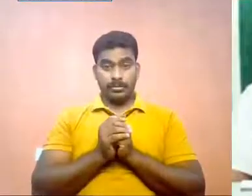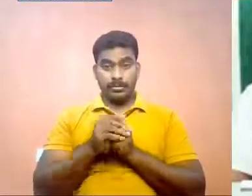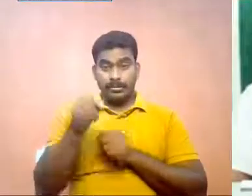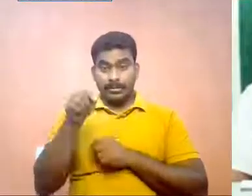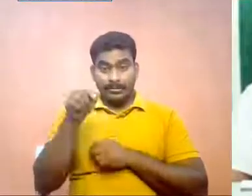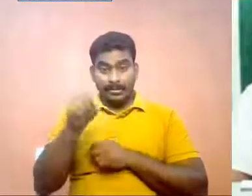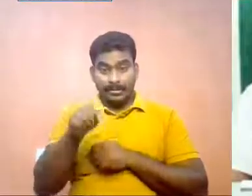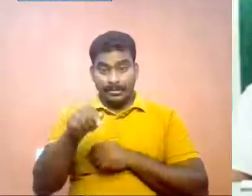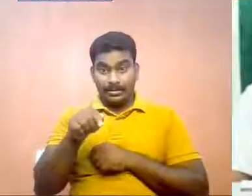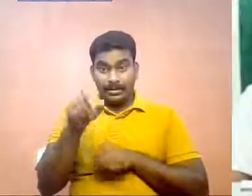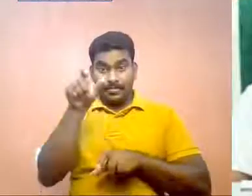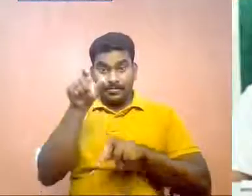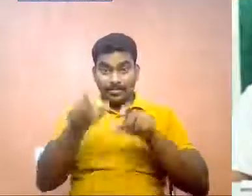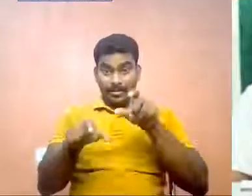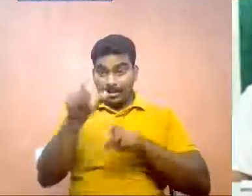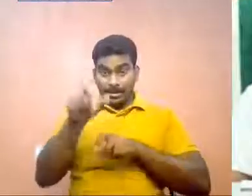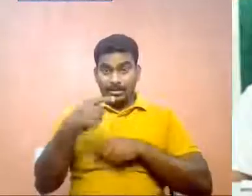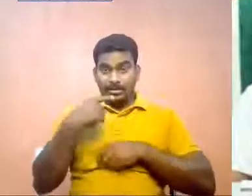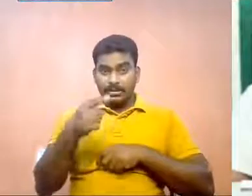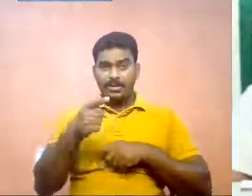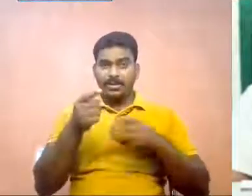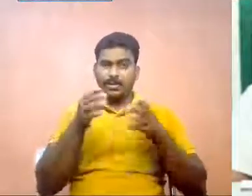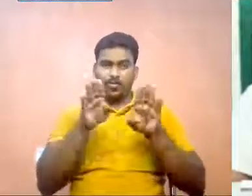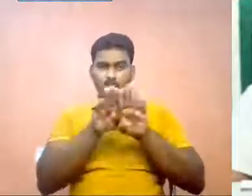മറ്റു ചില സ്രോതസ് കണ്ടെത്തിക്കൂടെ എന്ന്.